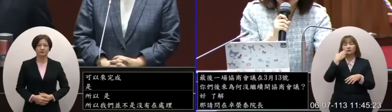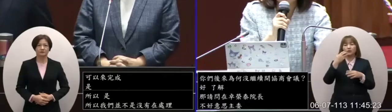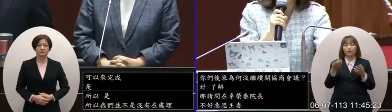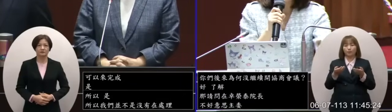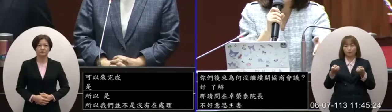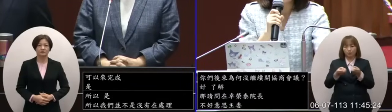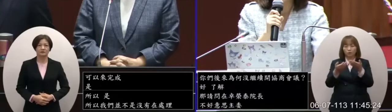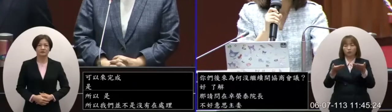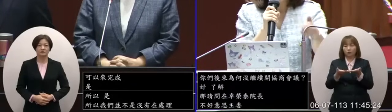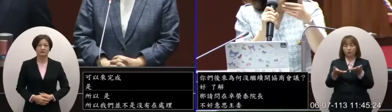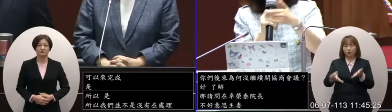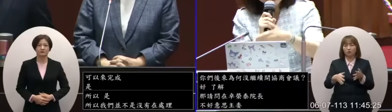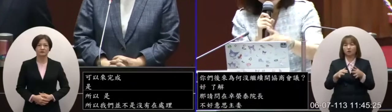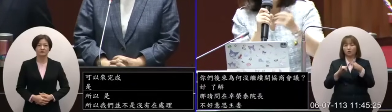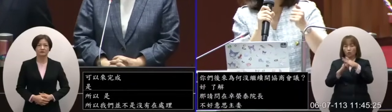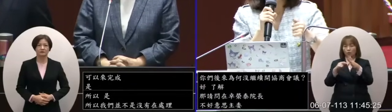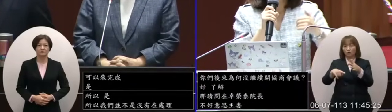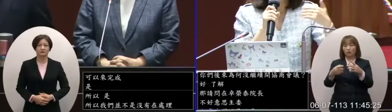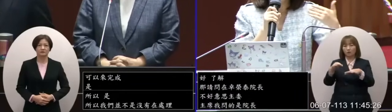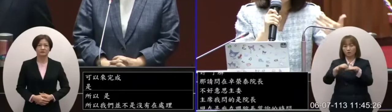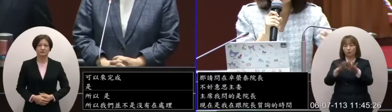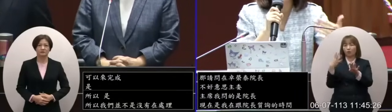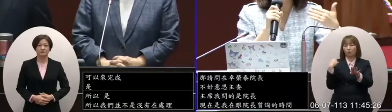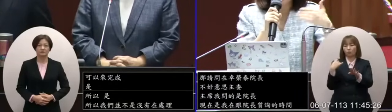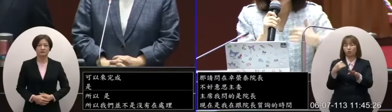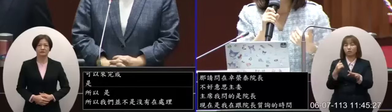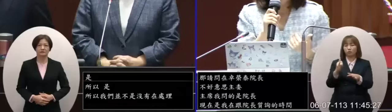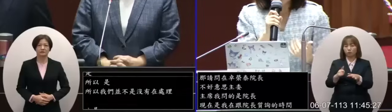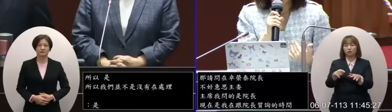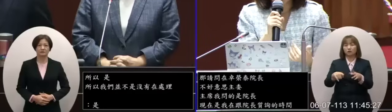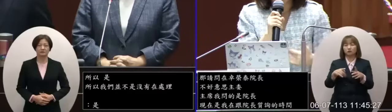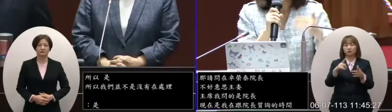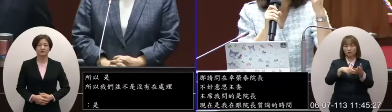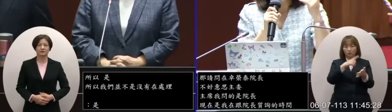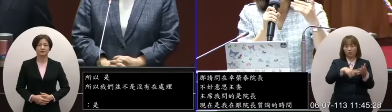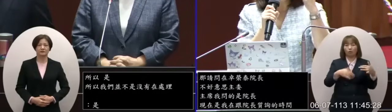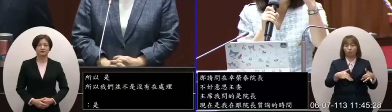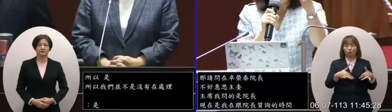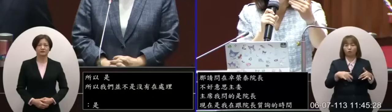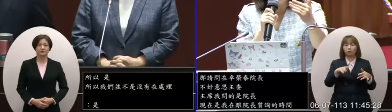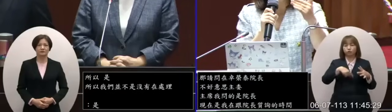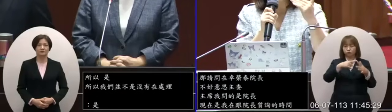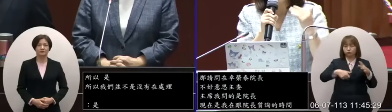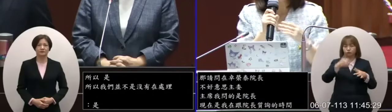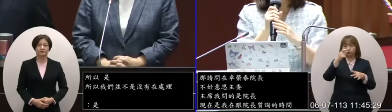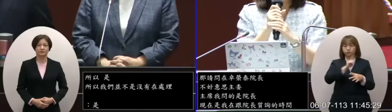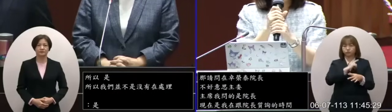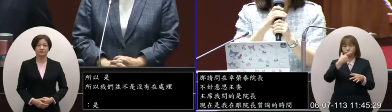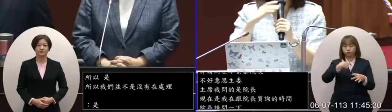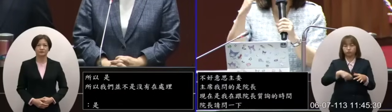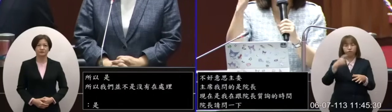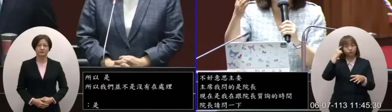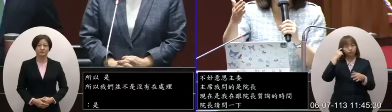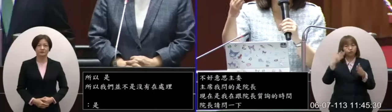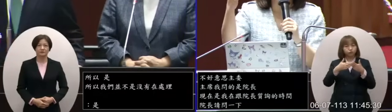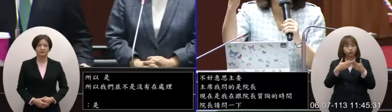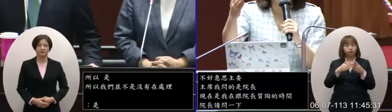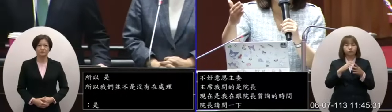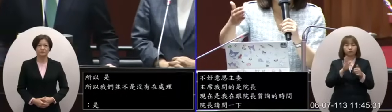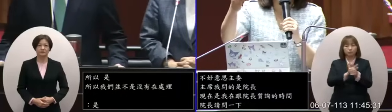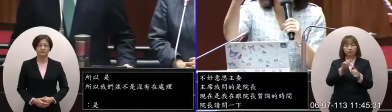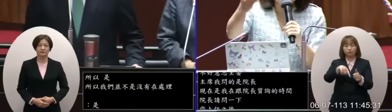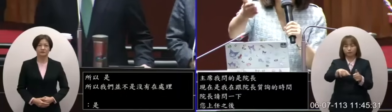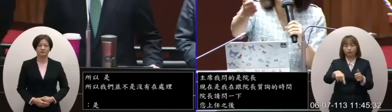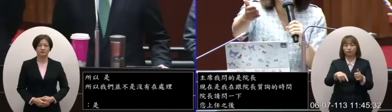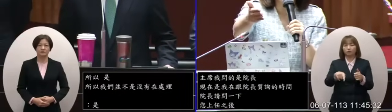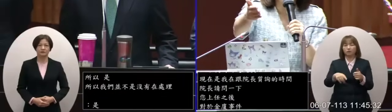事件，那遗体还在金门，那事情还未解决，作为院长，你认为应该要怎么样去